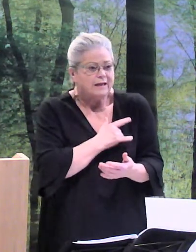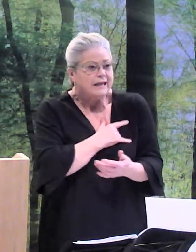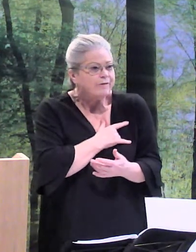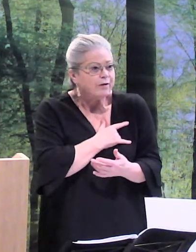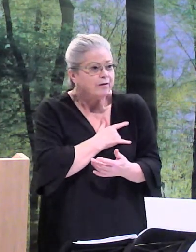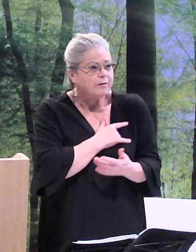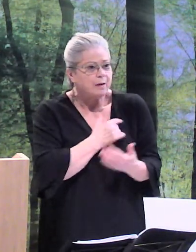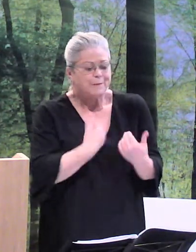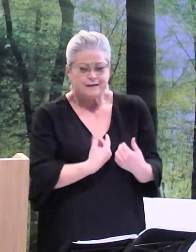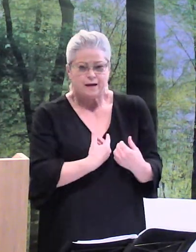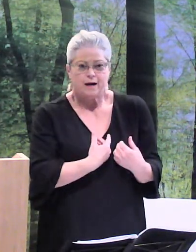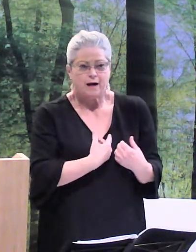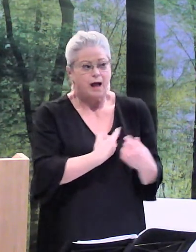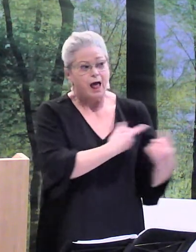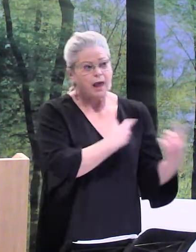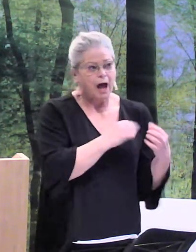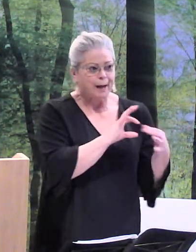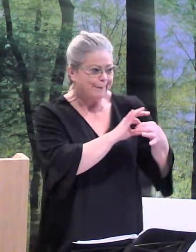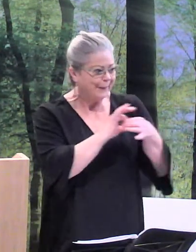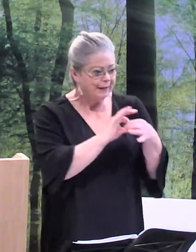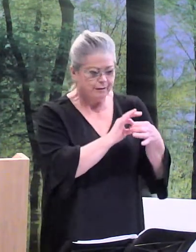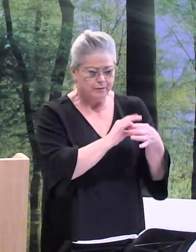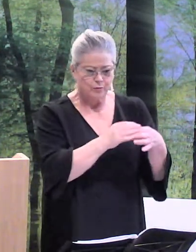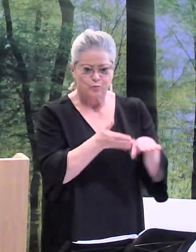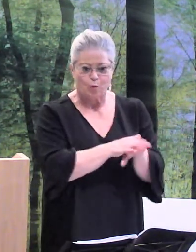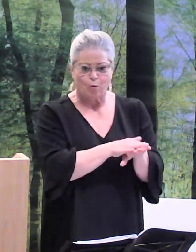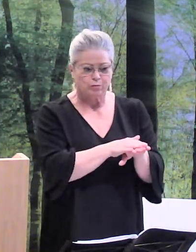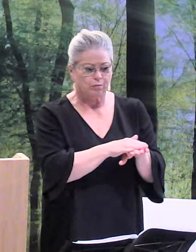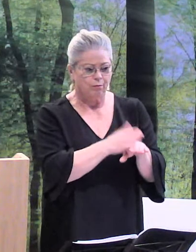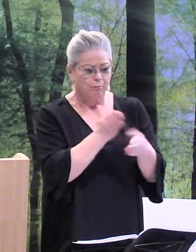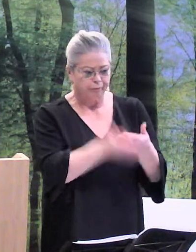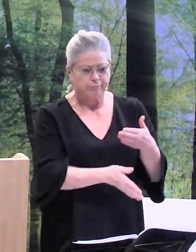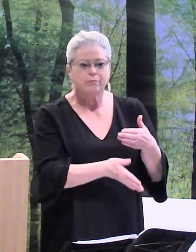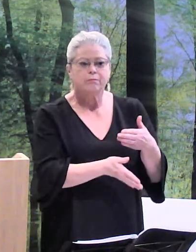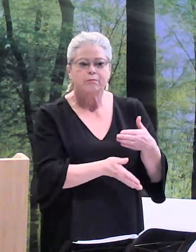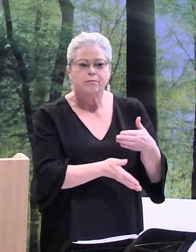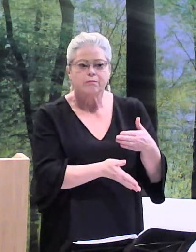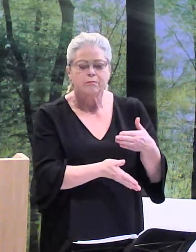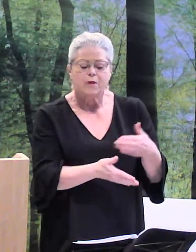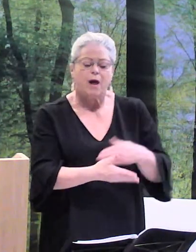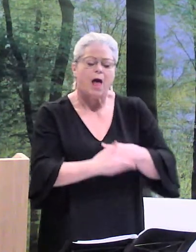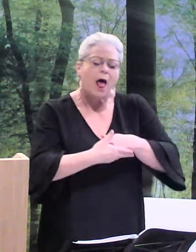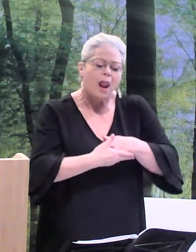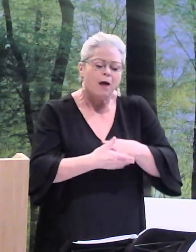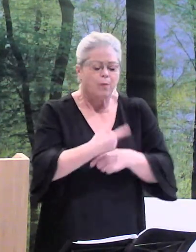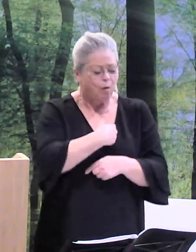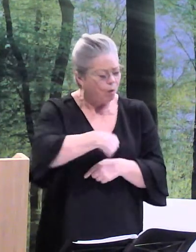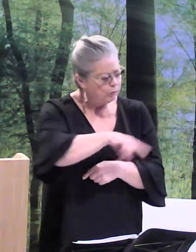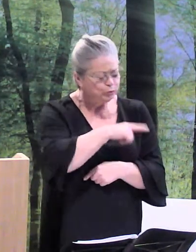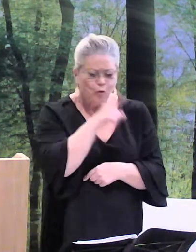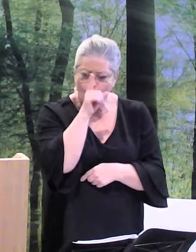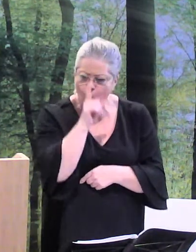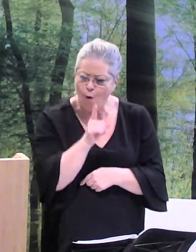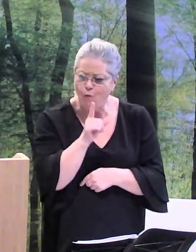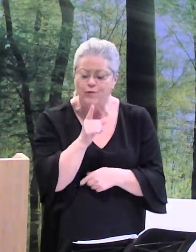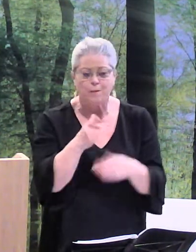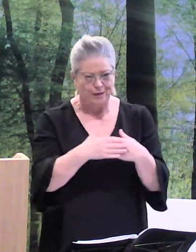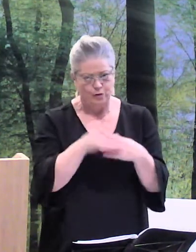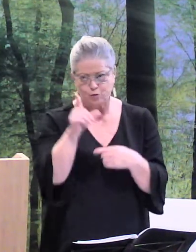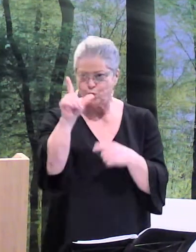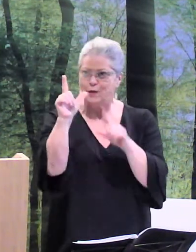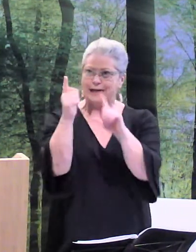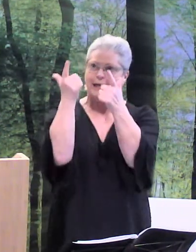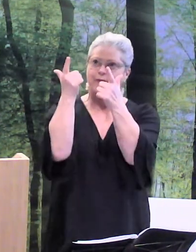liefde die mensen aan elkaar bindt, bij de dood wordt afgebroken. Help ons geloven dat hij nu bij u